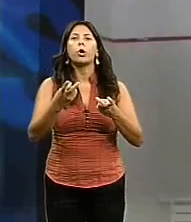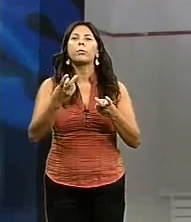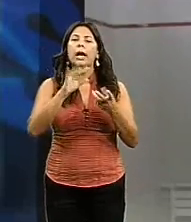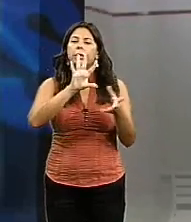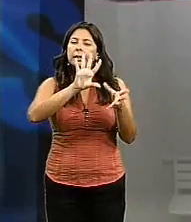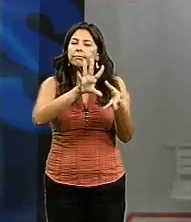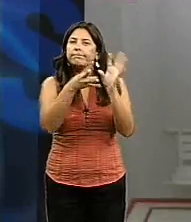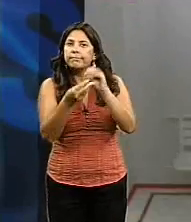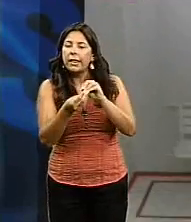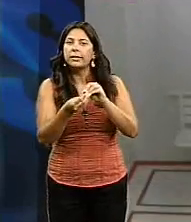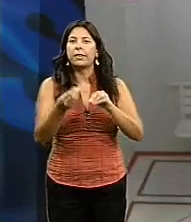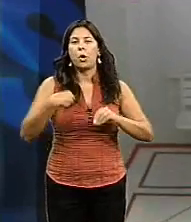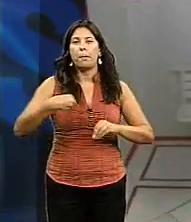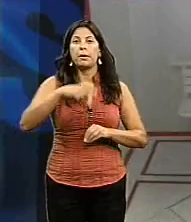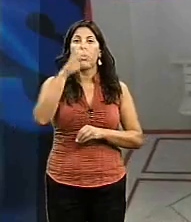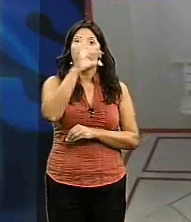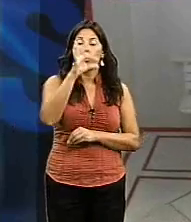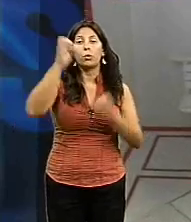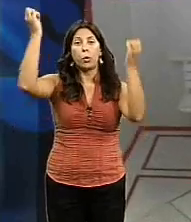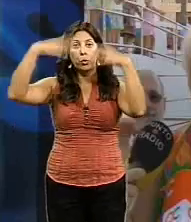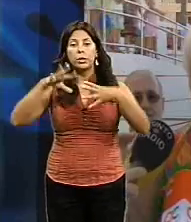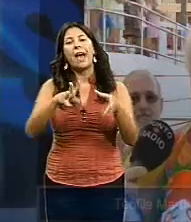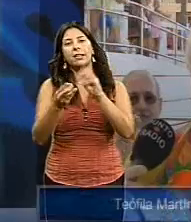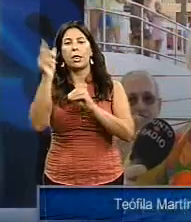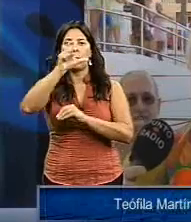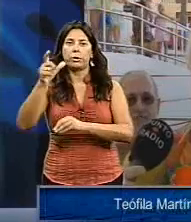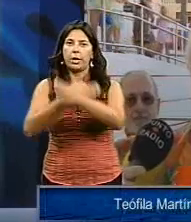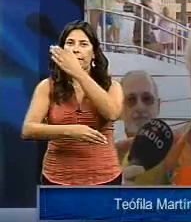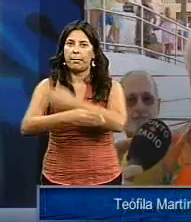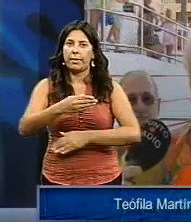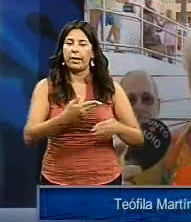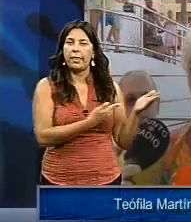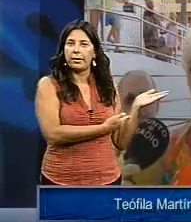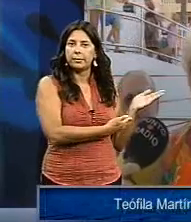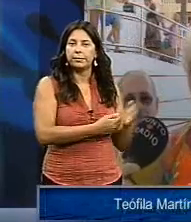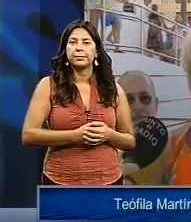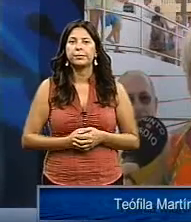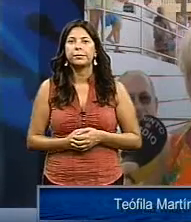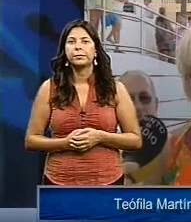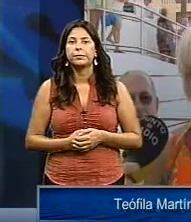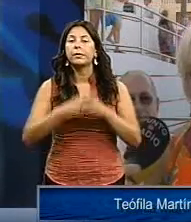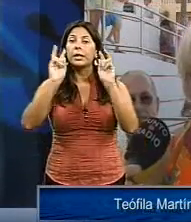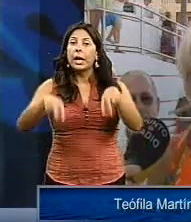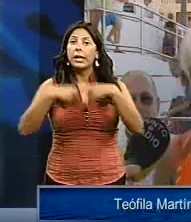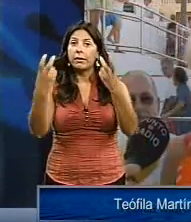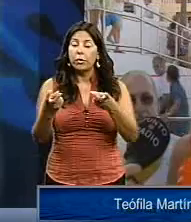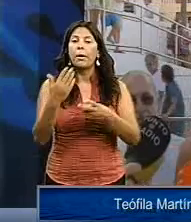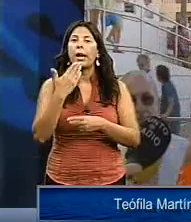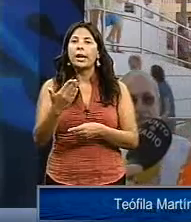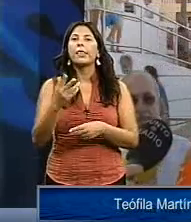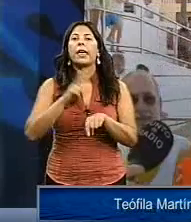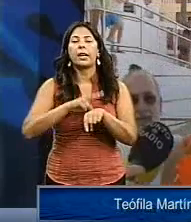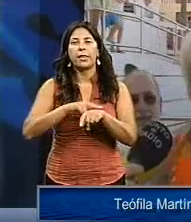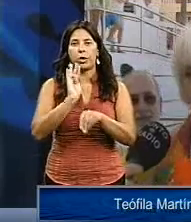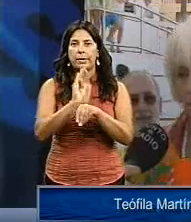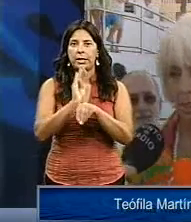transformación de los aseos y duchas adaptados a estas personas. Ha sido una reforma que se ha hecho desde la Delegación de